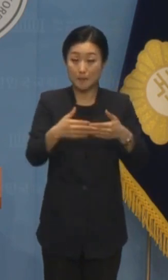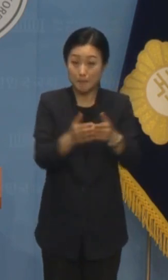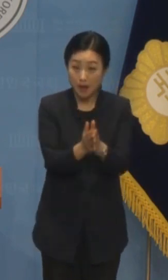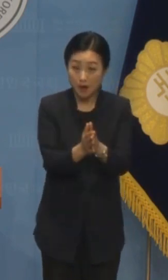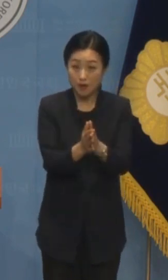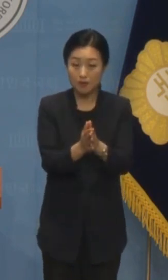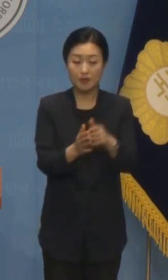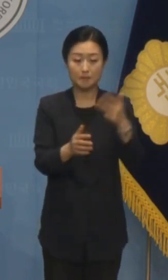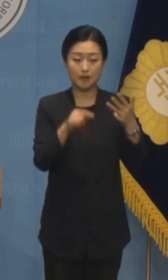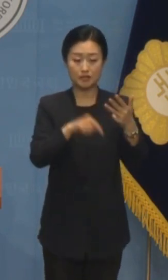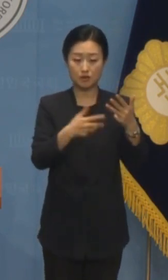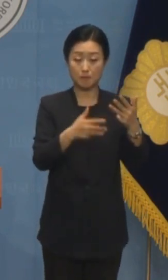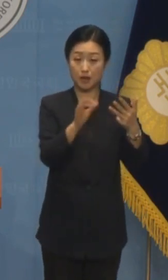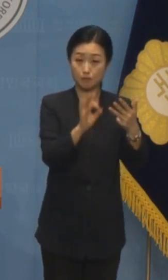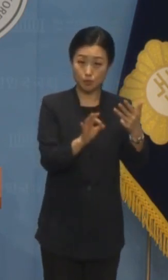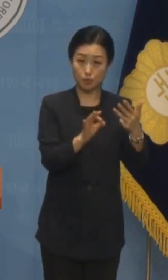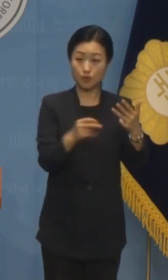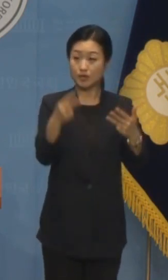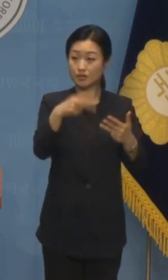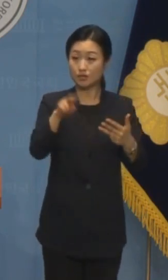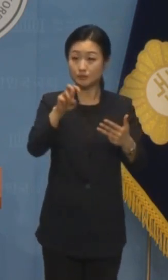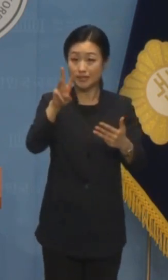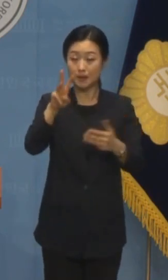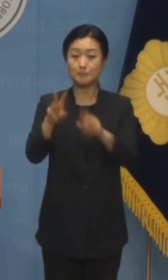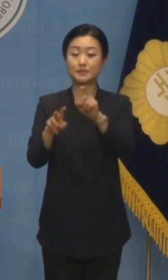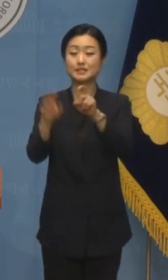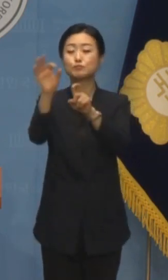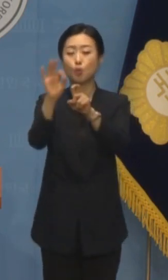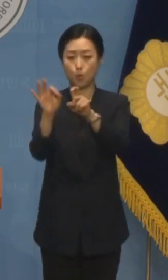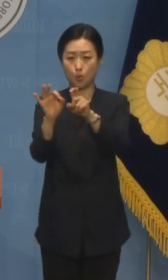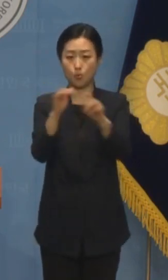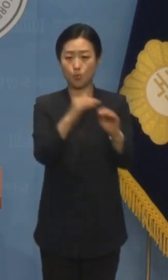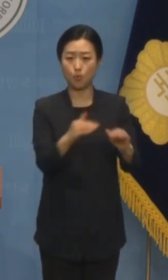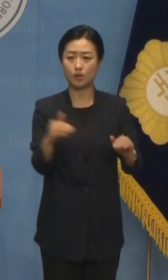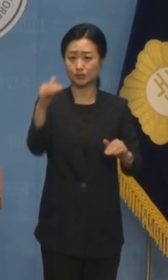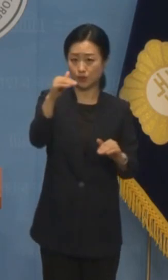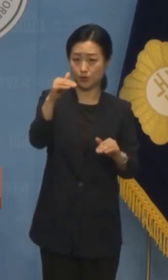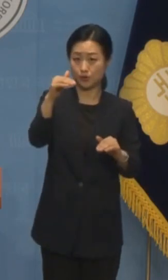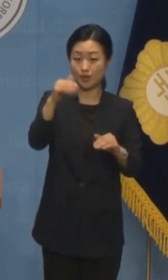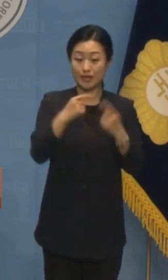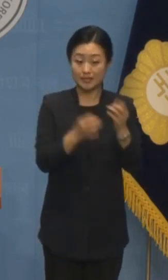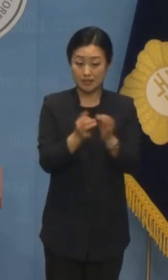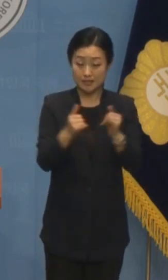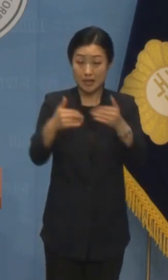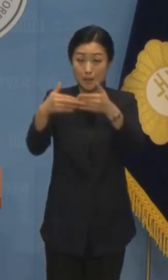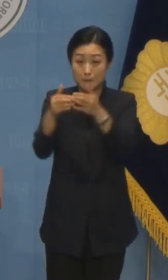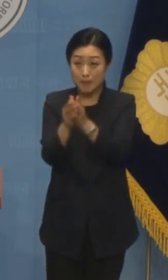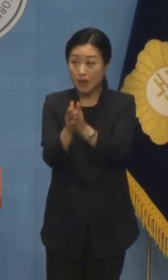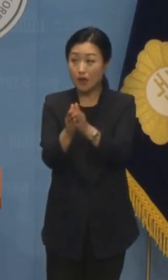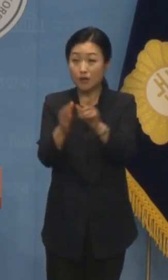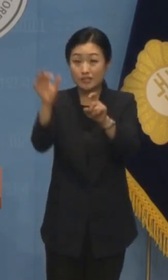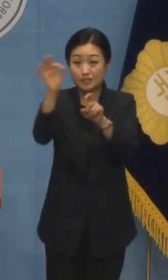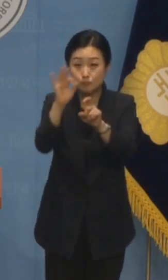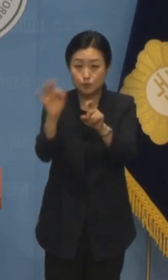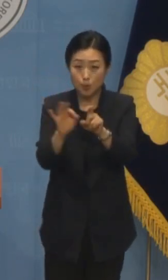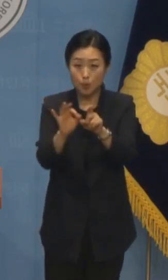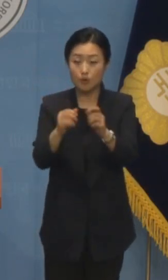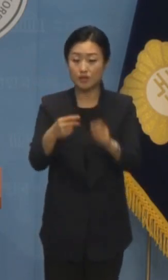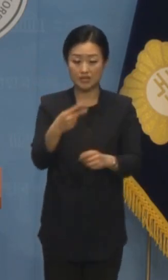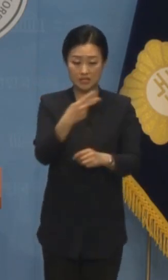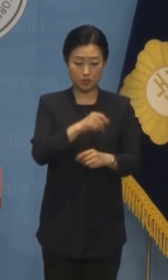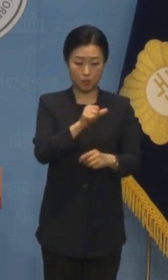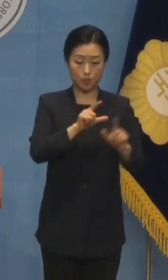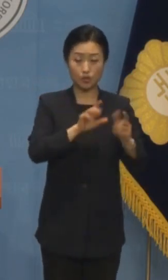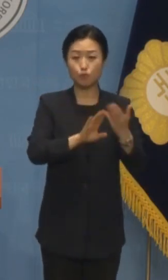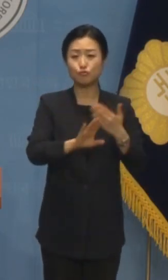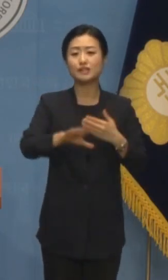2022년 8.8%에서 23년에는 10%로 올랐습니다. 자영업자 폐업률이 10%를 기록한 것은 2005년